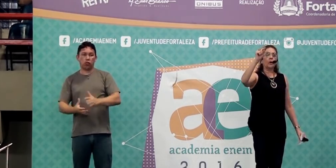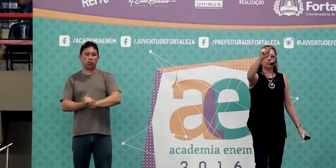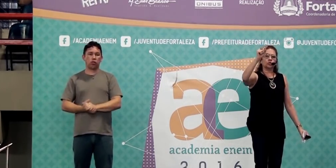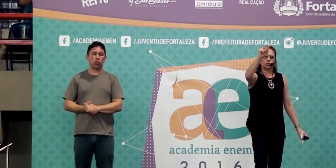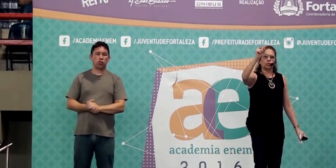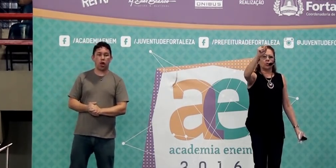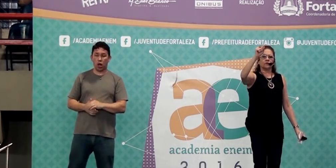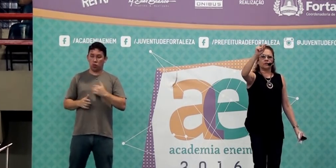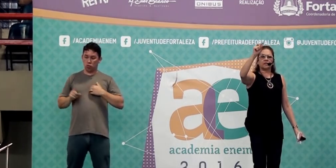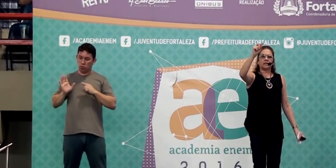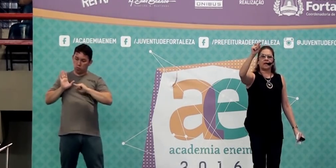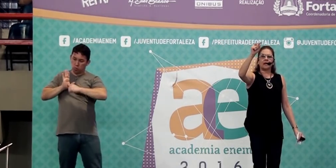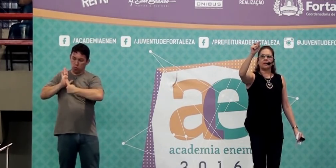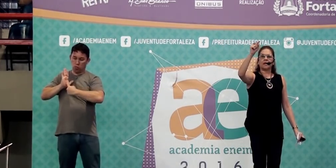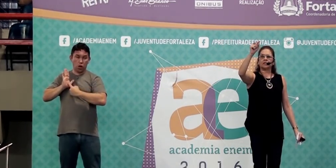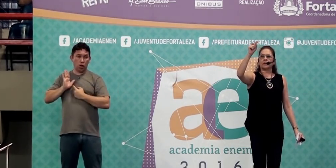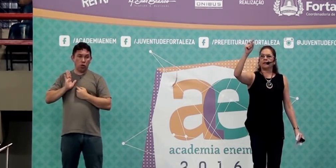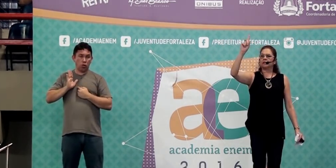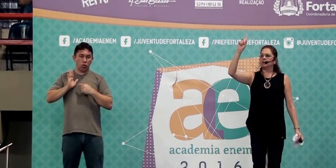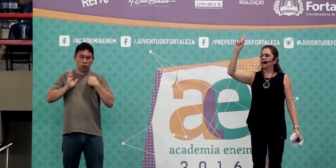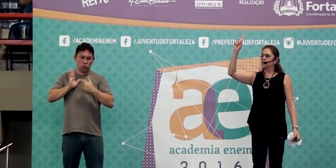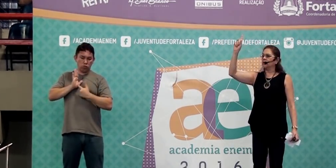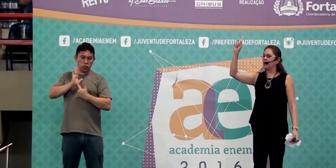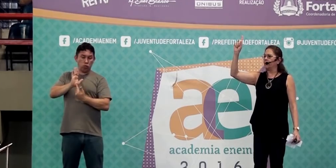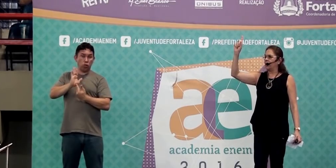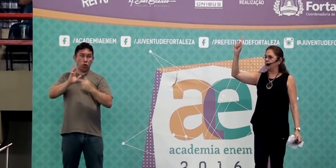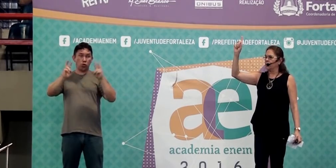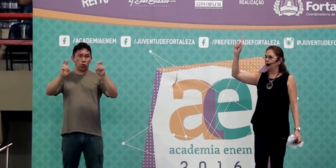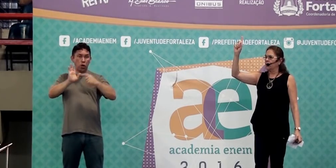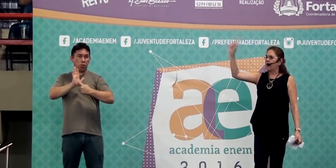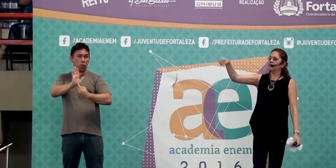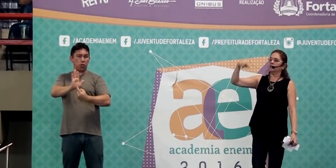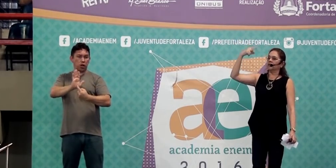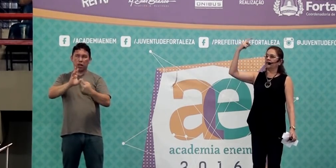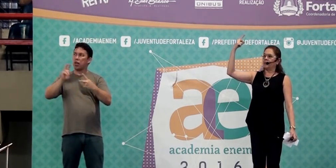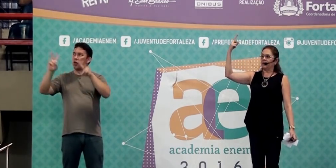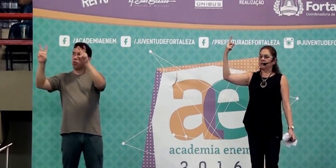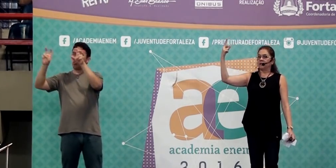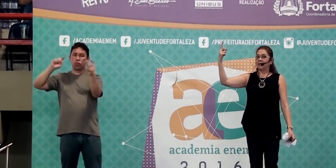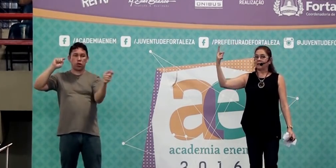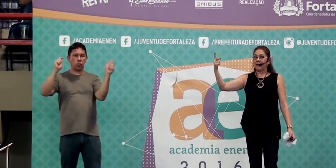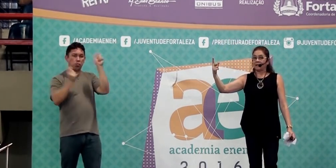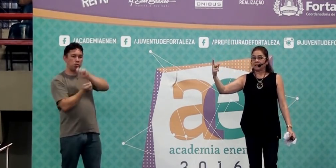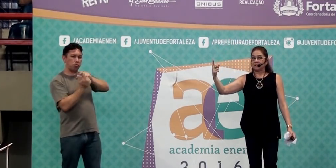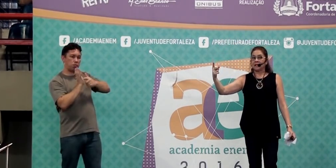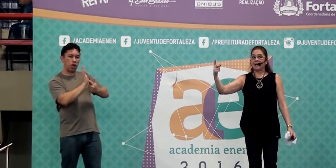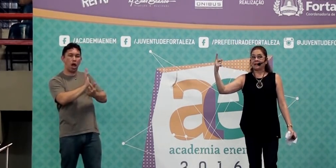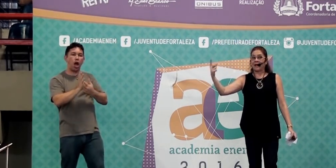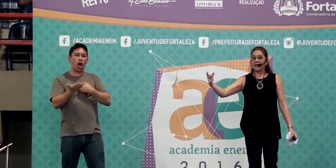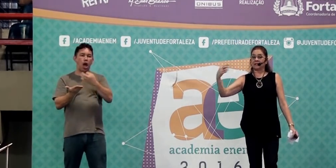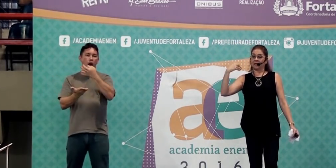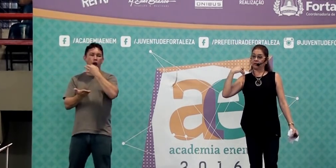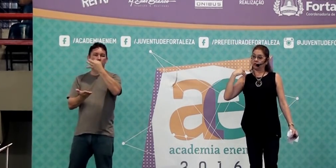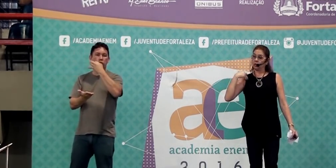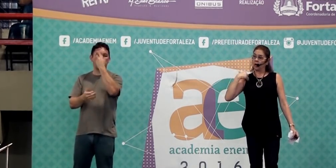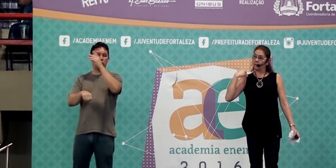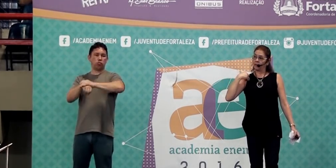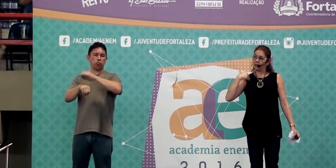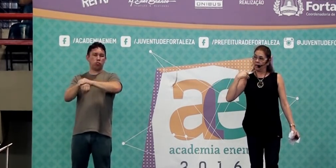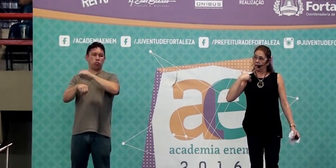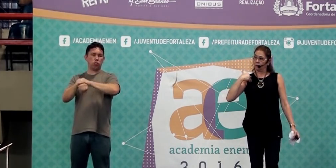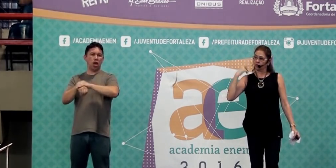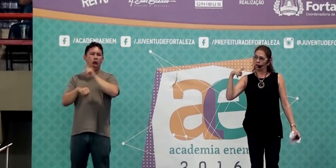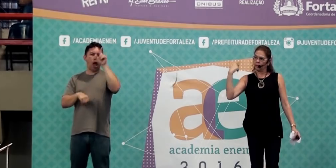Coloca o ponto quando você terminar de apresentar o tema. Aí você vai apresentar a tese. A tese é